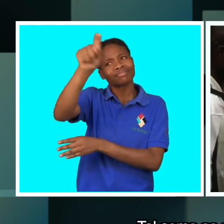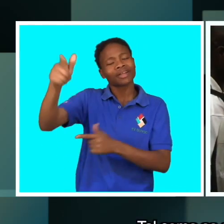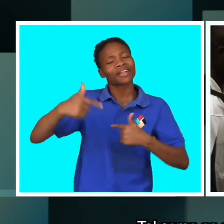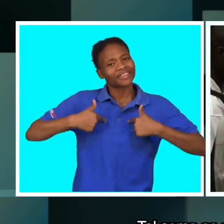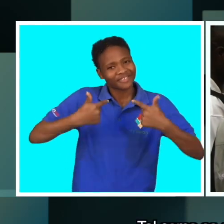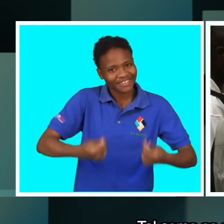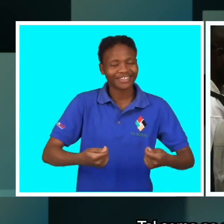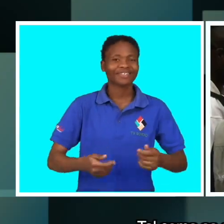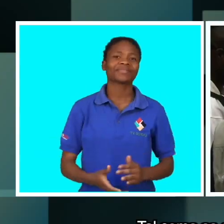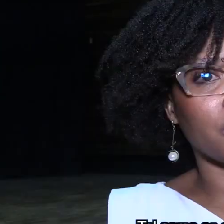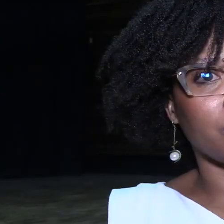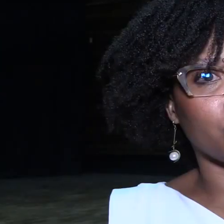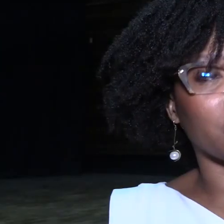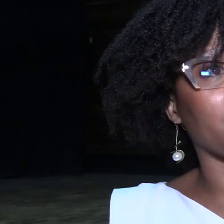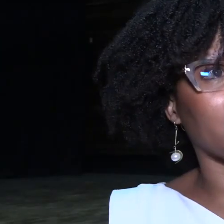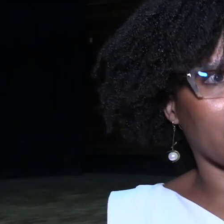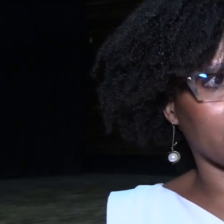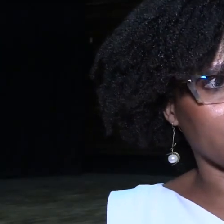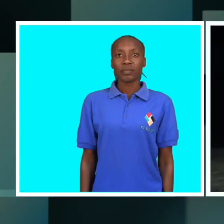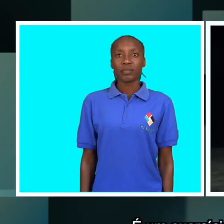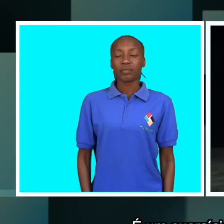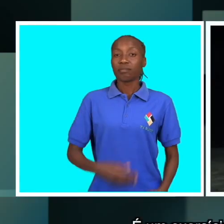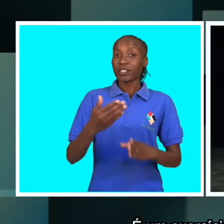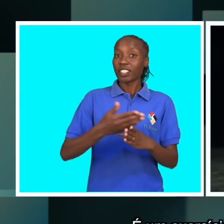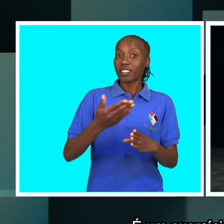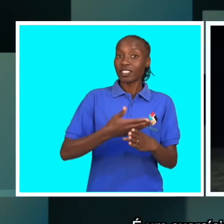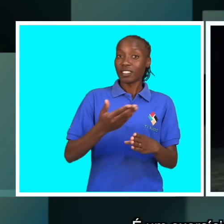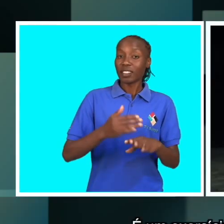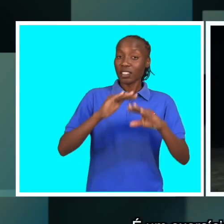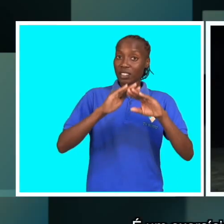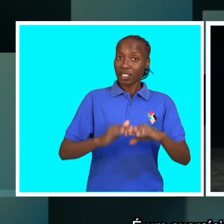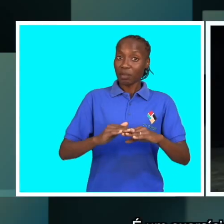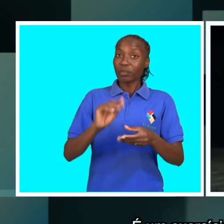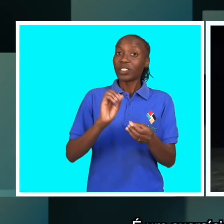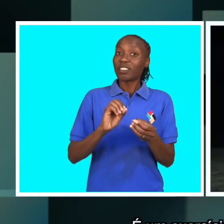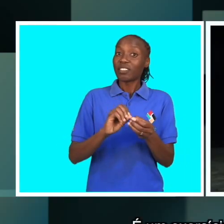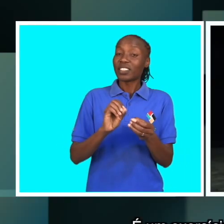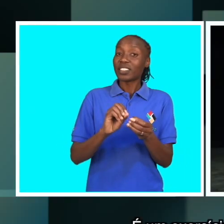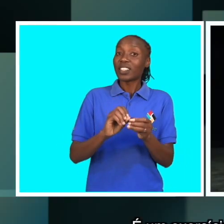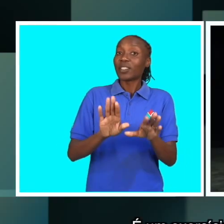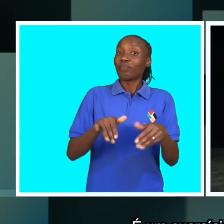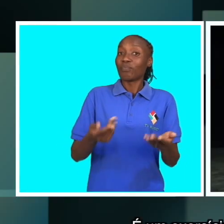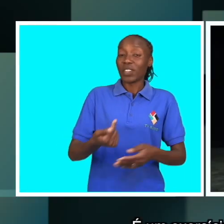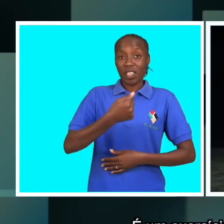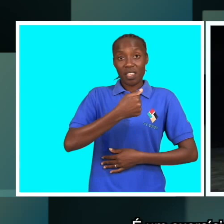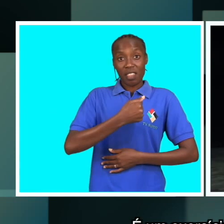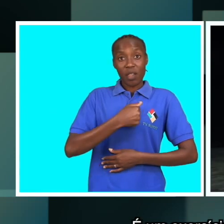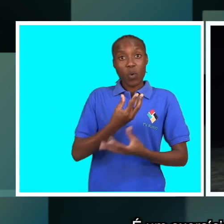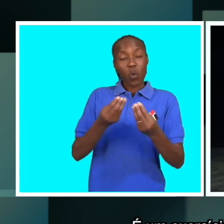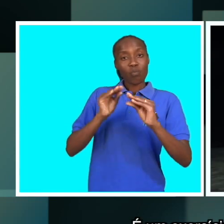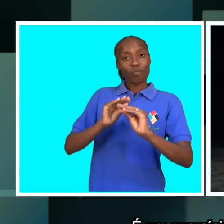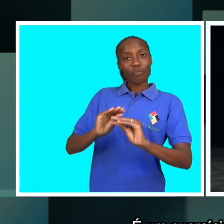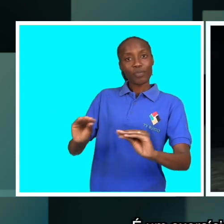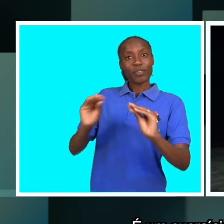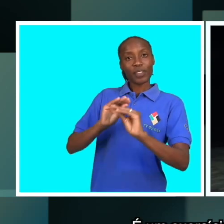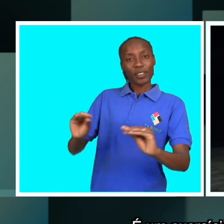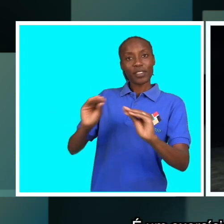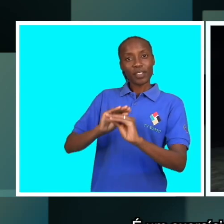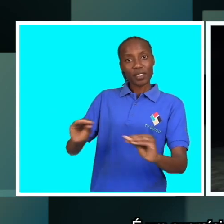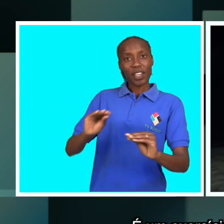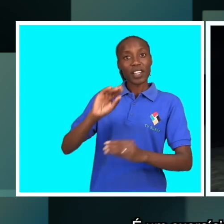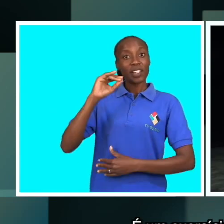Sarau levá-lo a outros públicos. É um exercício que estamos a fazer, eu, a ensinadora e